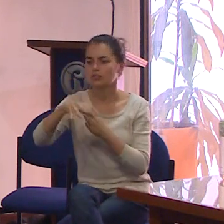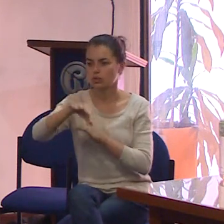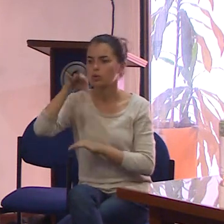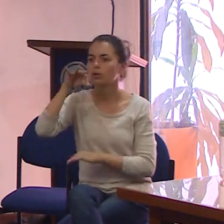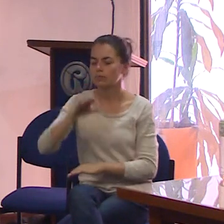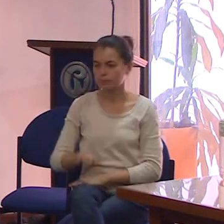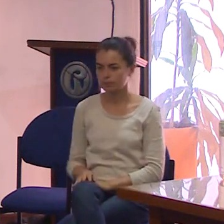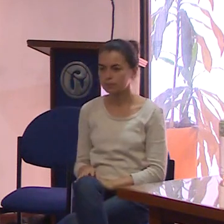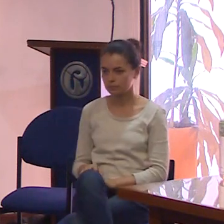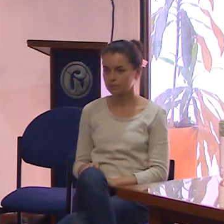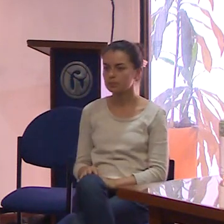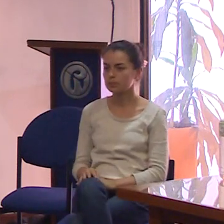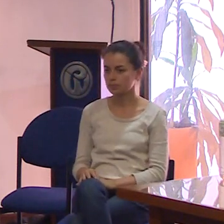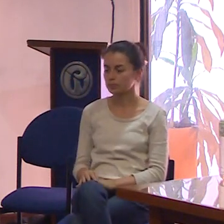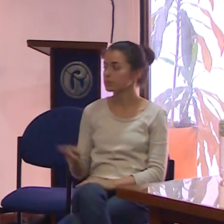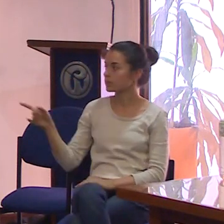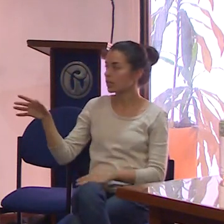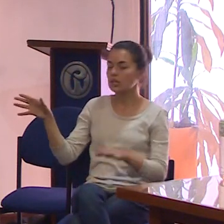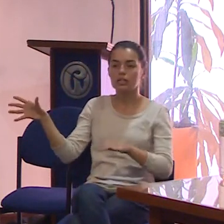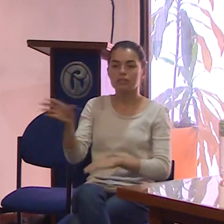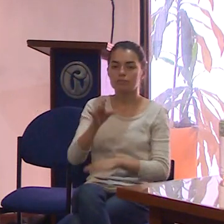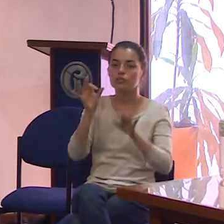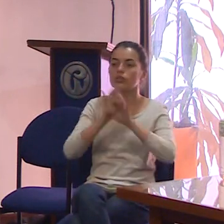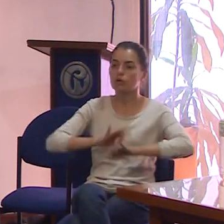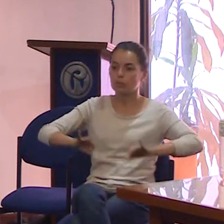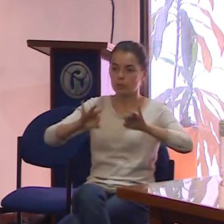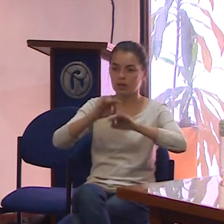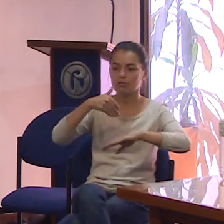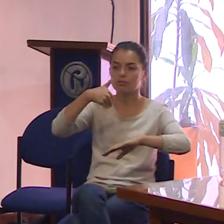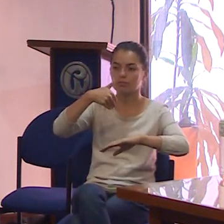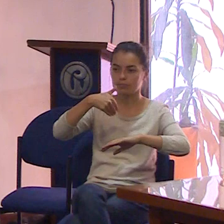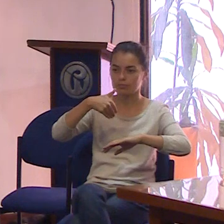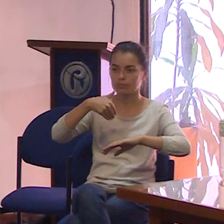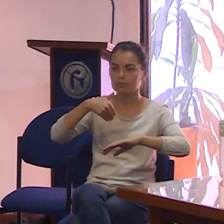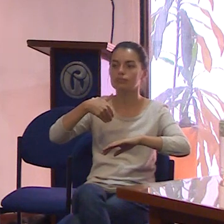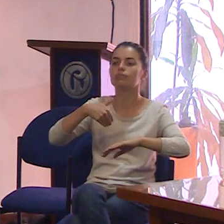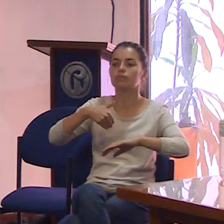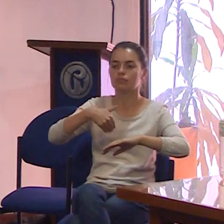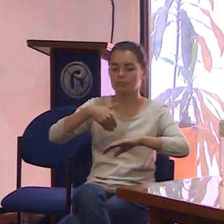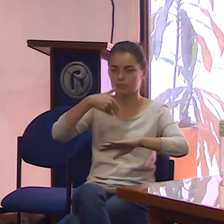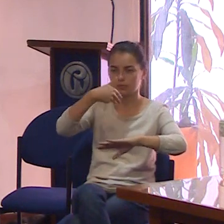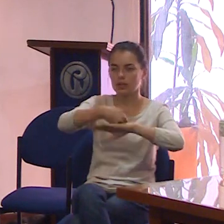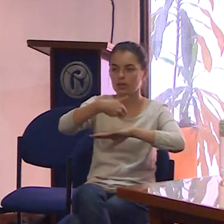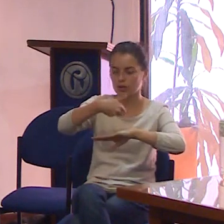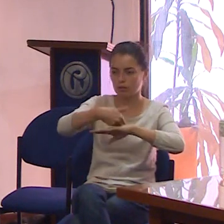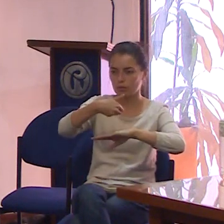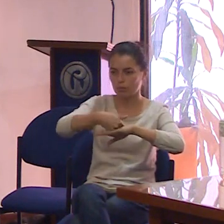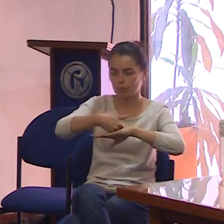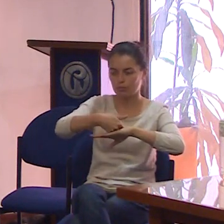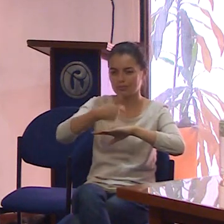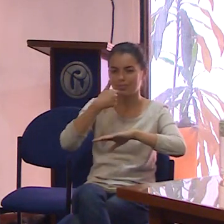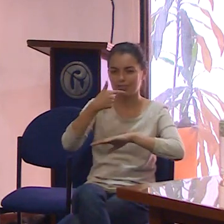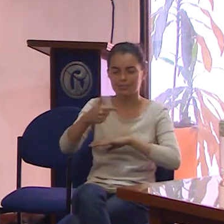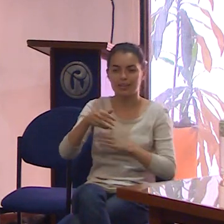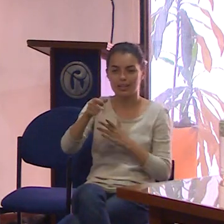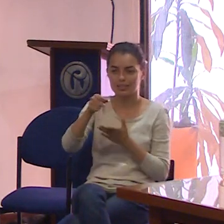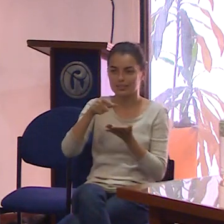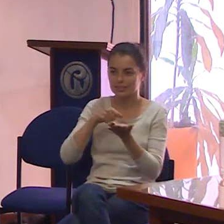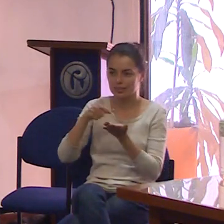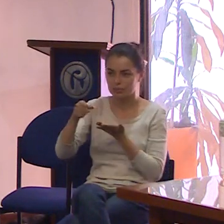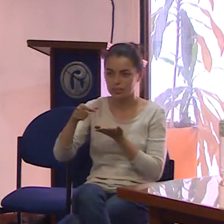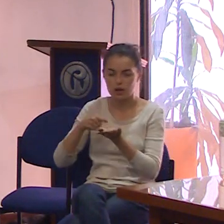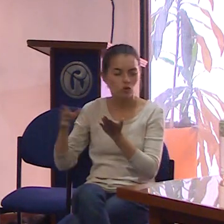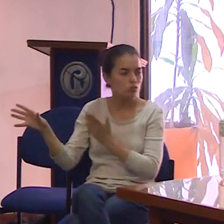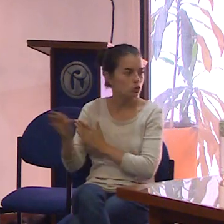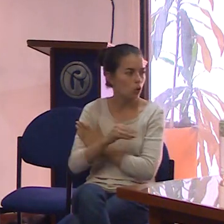tenemos semilleros. El hecho de que no esté reconocido como proyecto financiado no